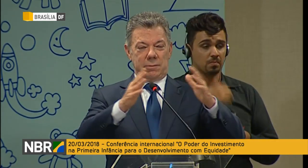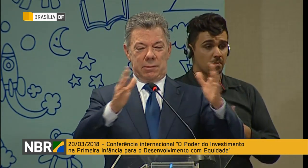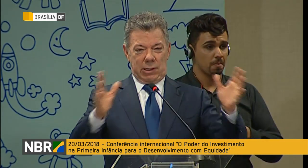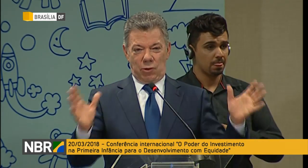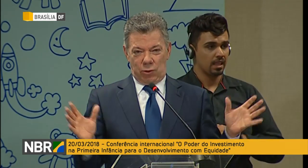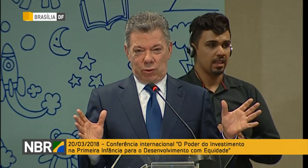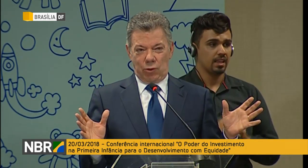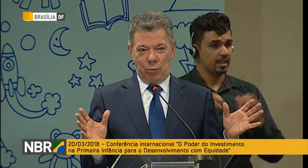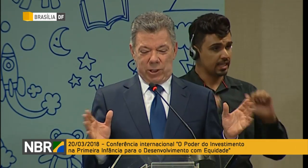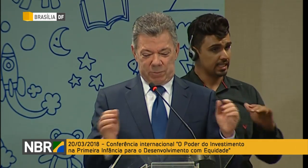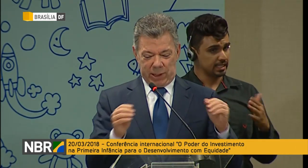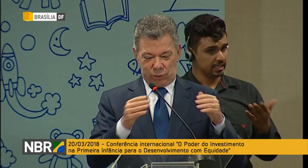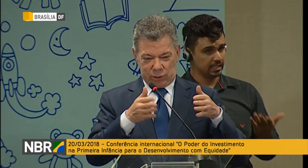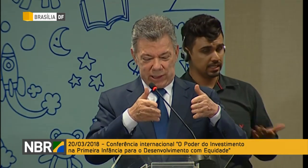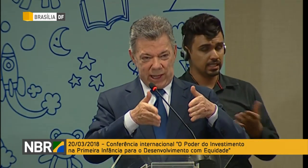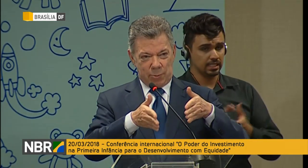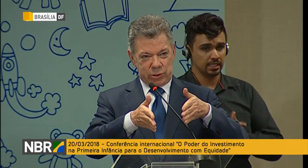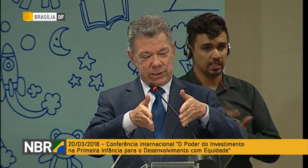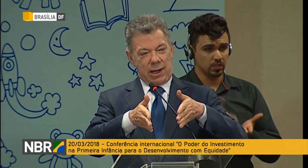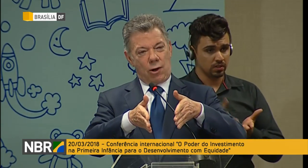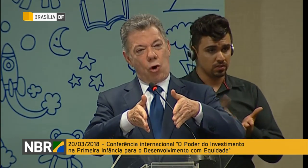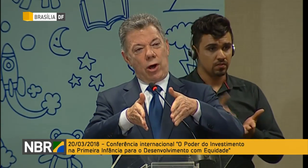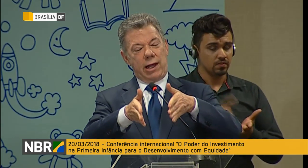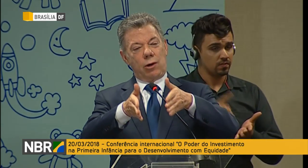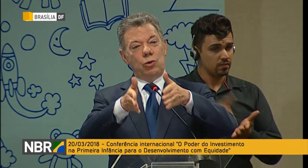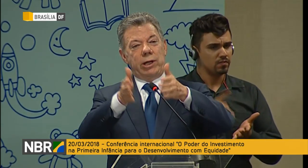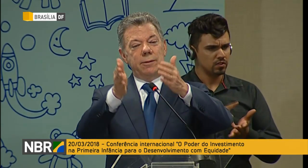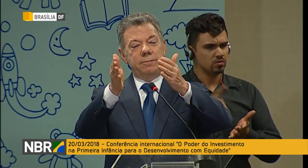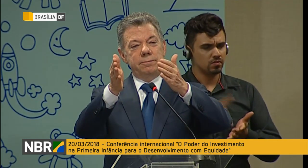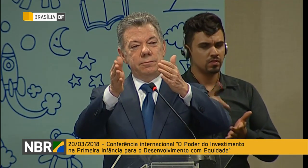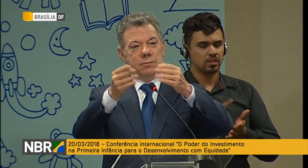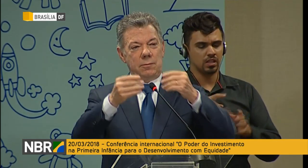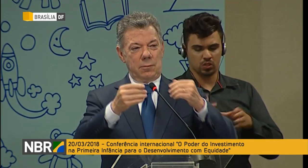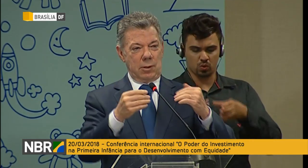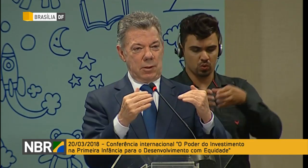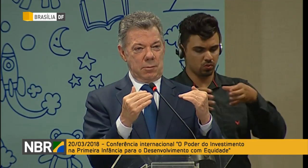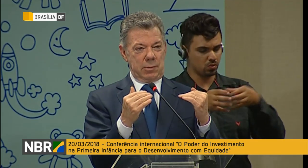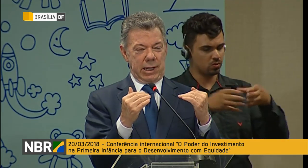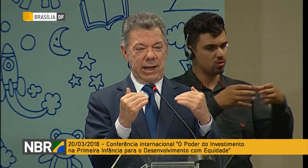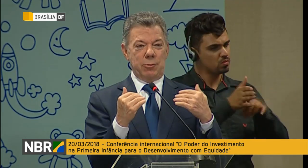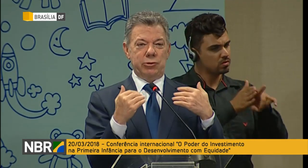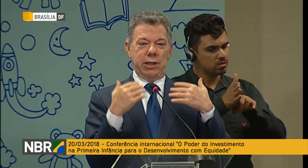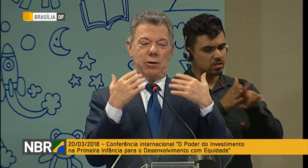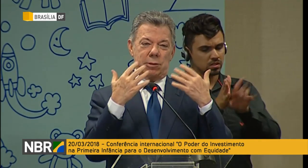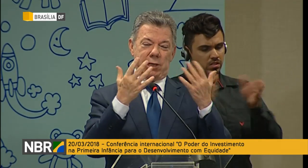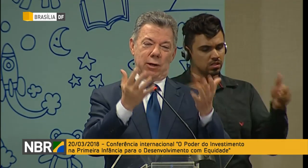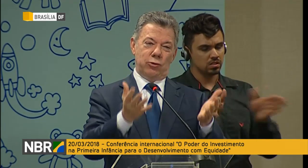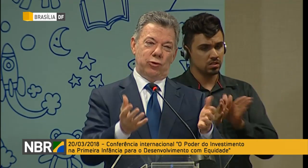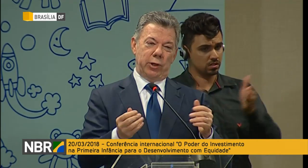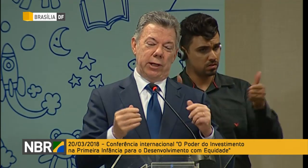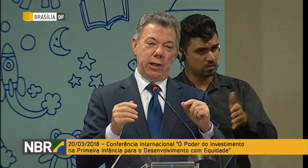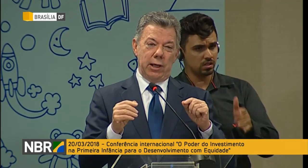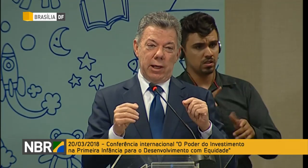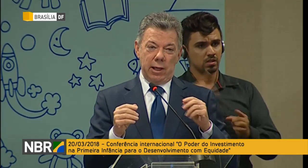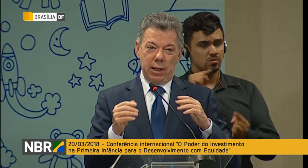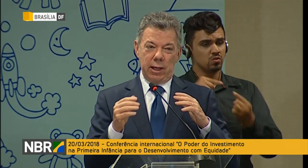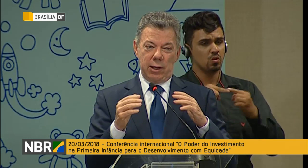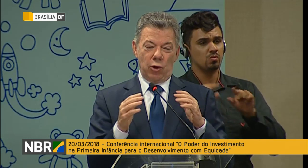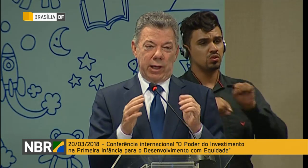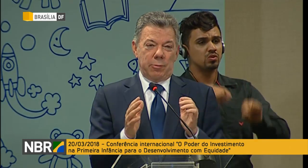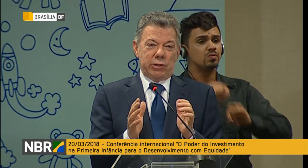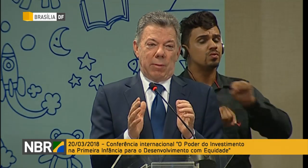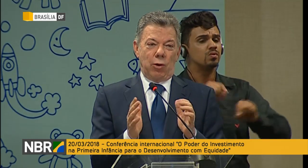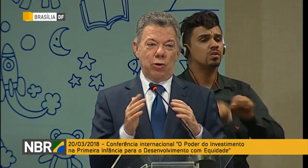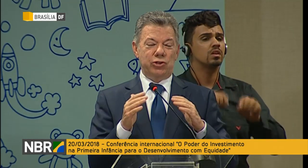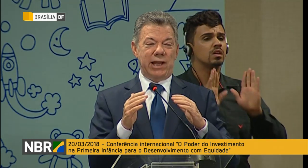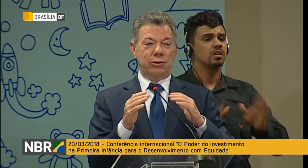Então, com isso, e também com outros grupos de especialistas, nós traçamos objetivos os quais